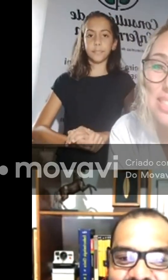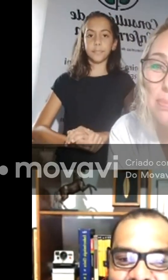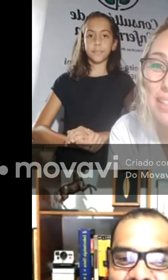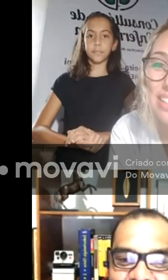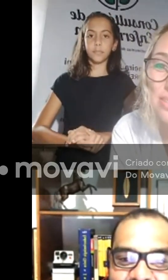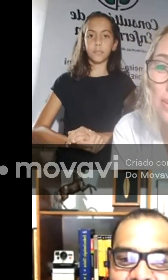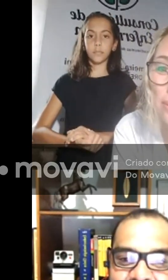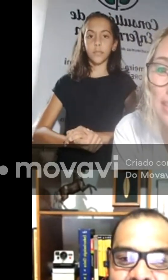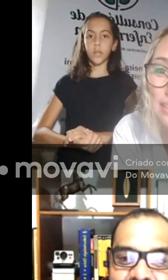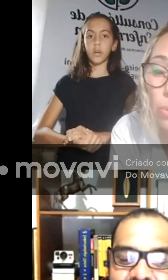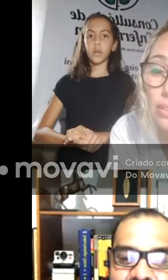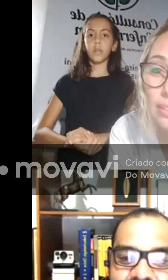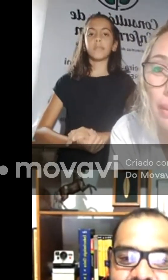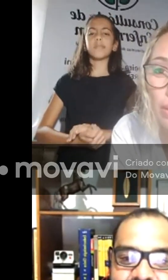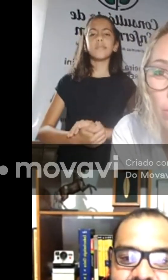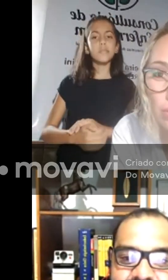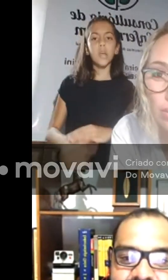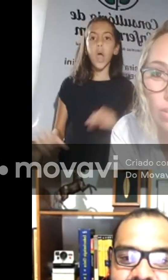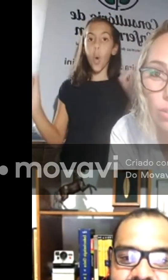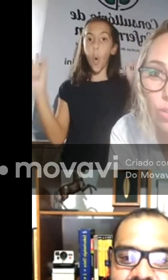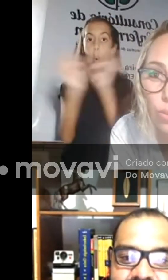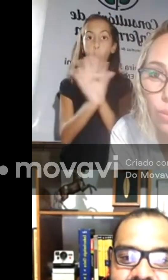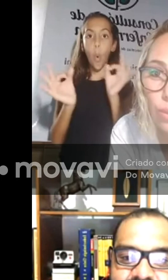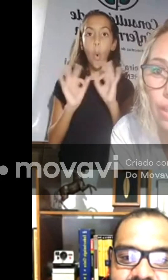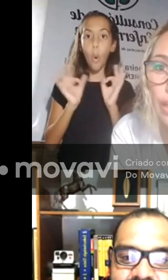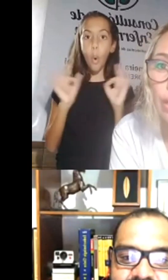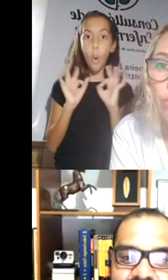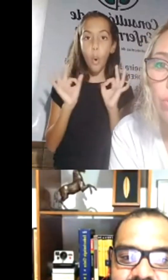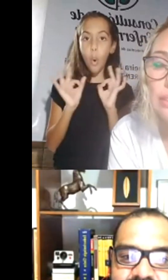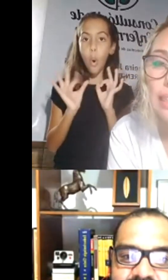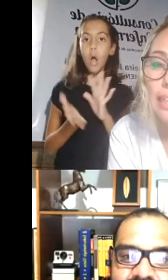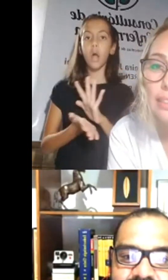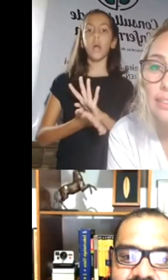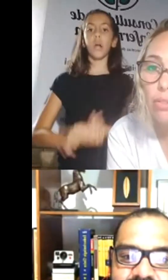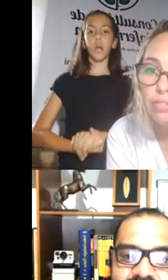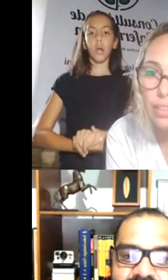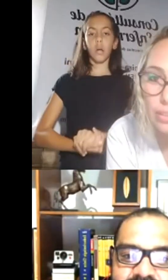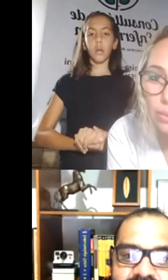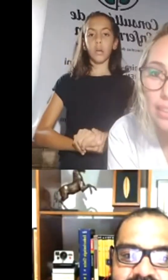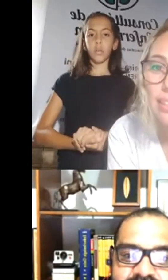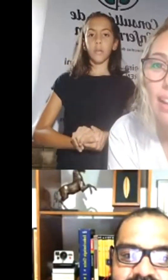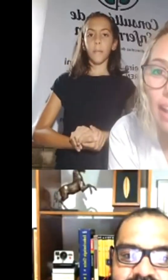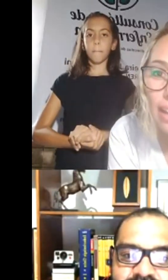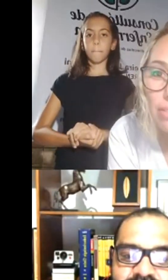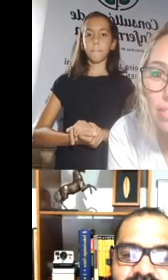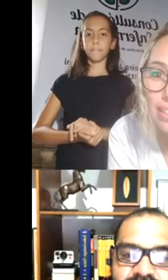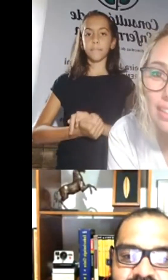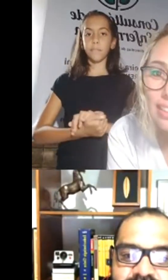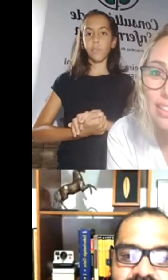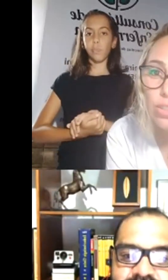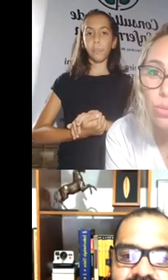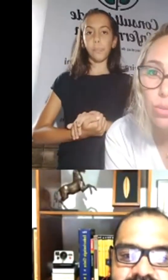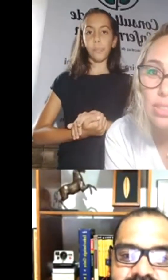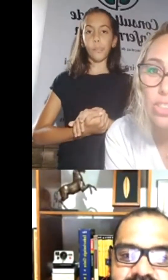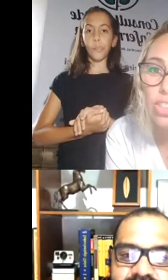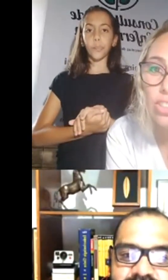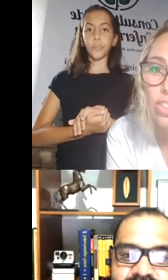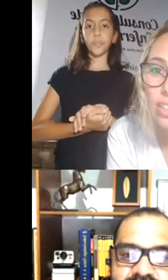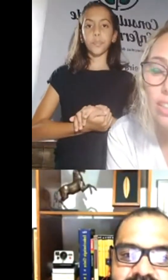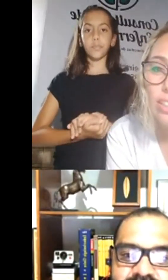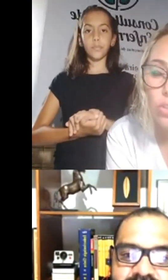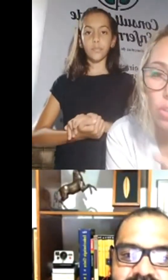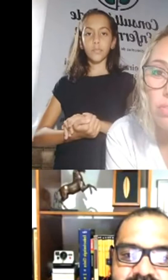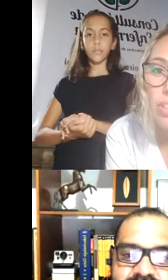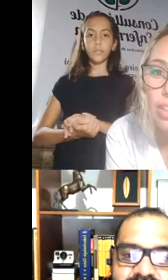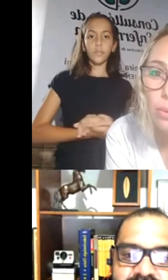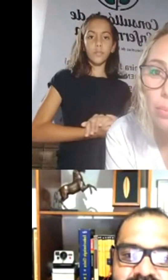suas explicações, muitas perguntas, doutor Diogo. Eu vou estar salvando essa live e juntos